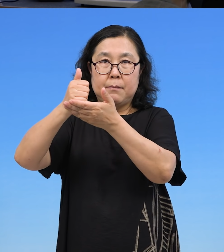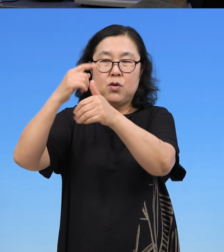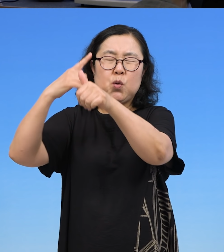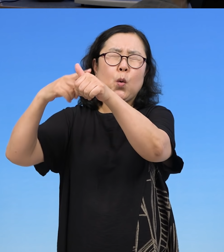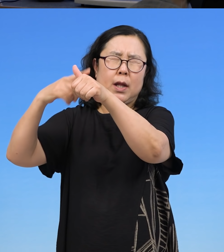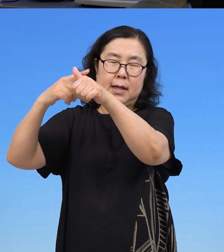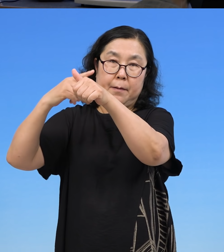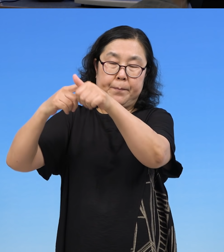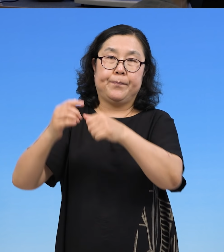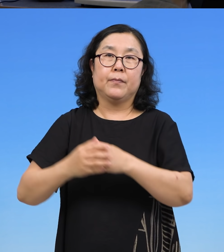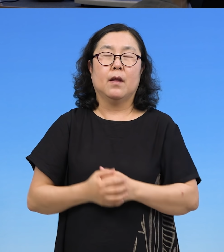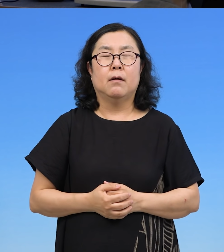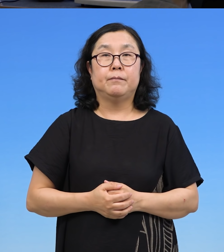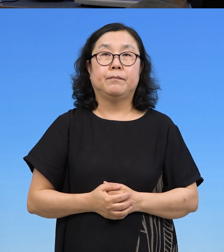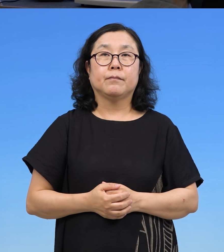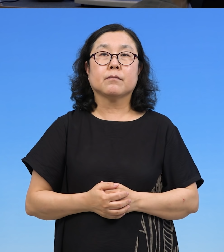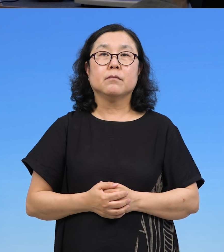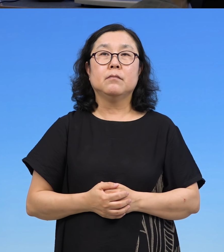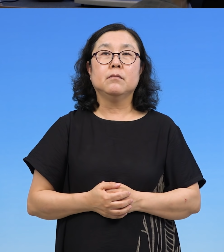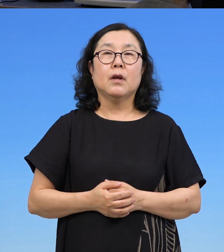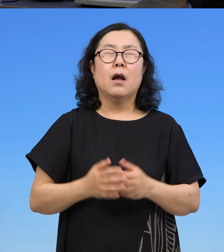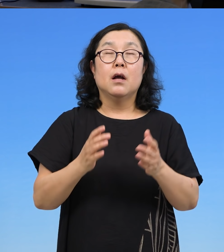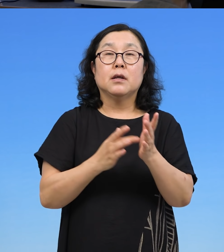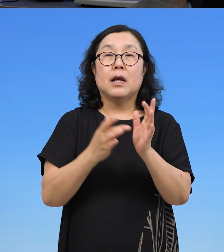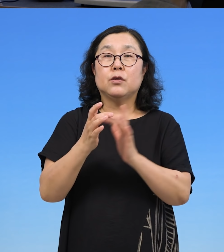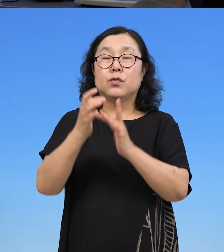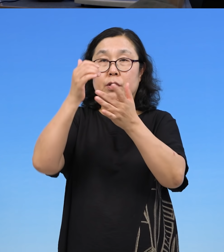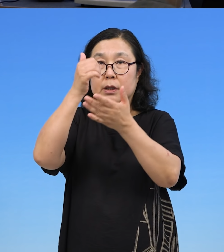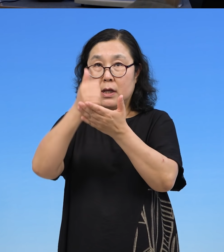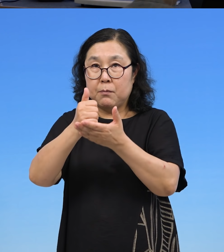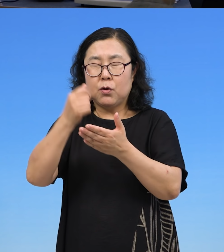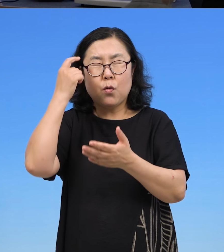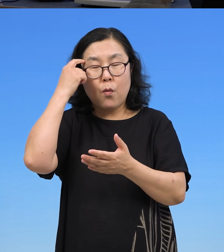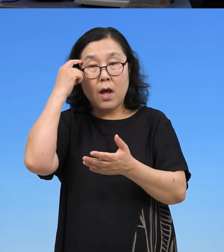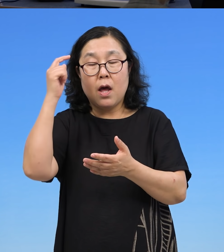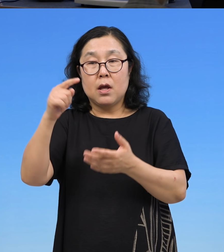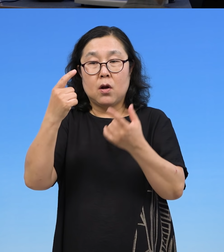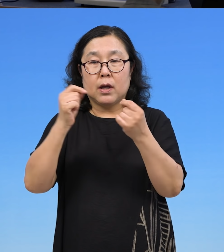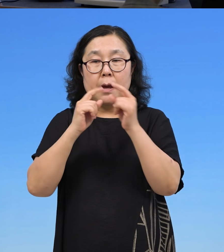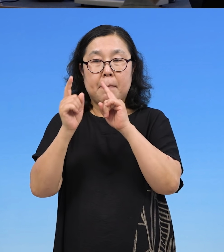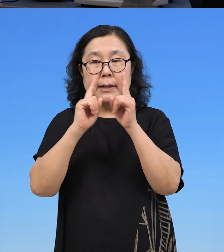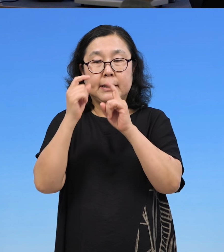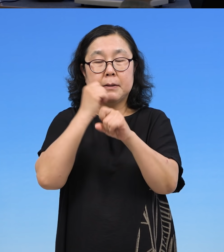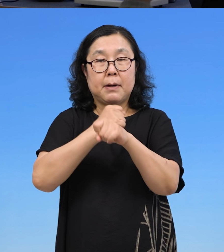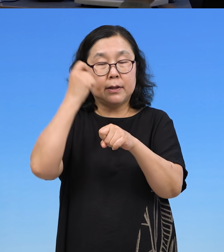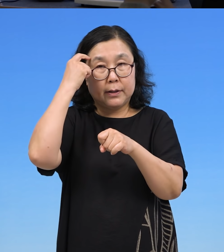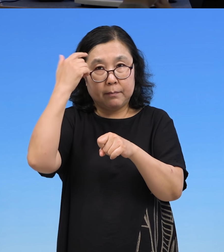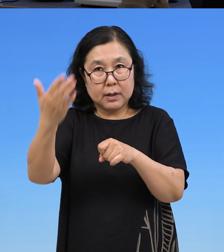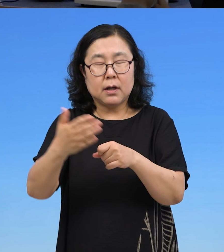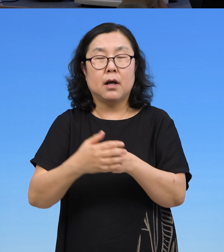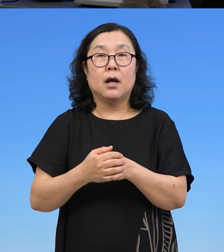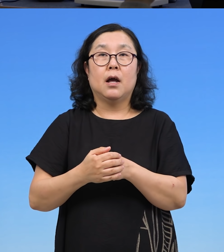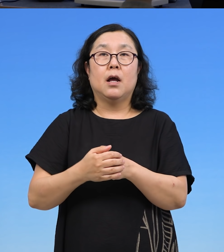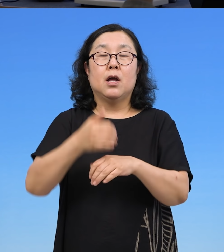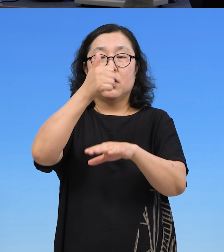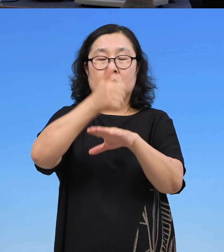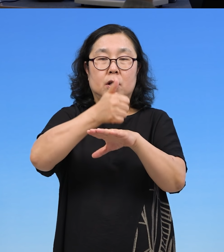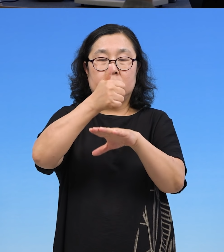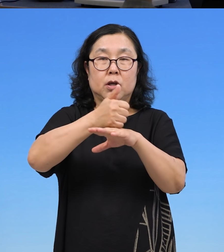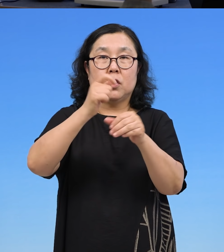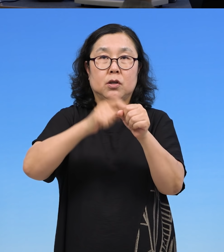신성모독이로다 왜 예수님은 이런 논란이 휩싸일 말씀을 하시느냐고요 왜 그러시냐고요